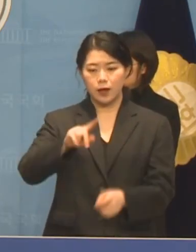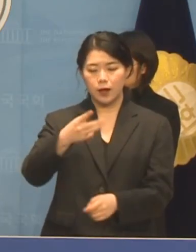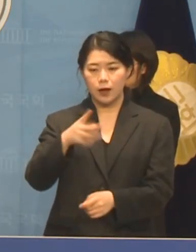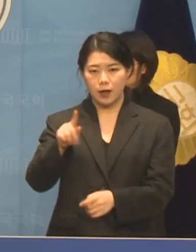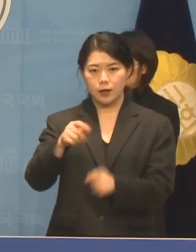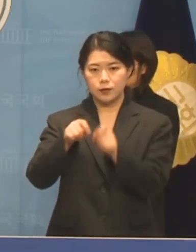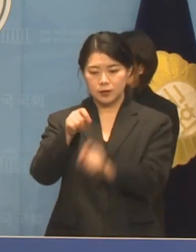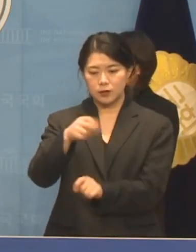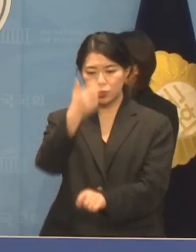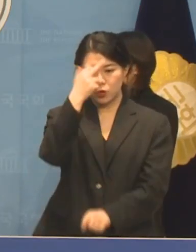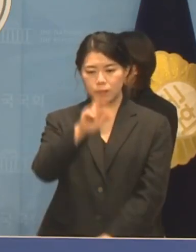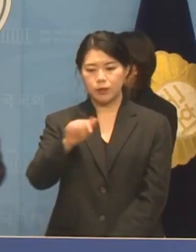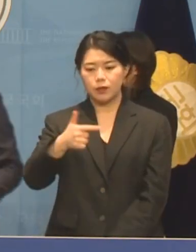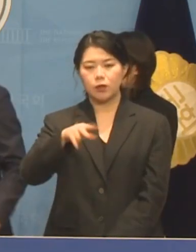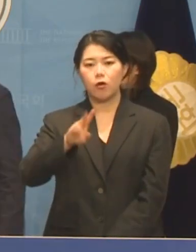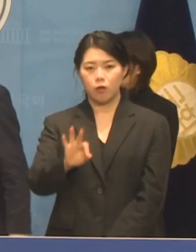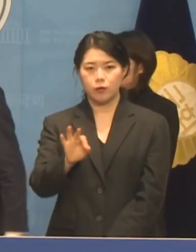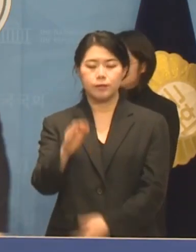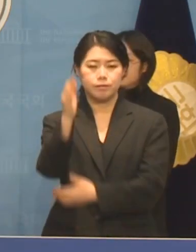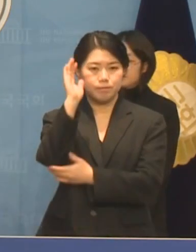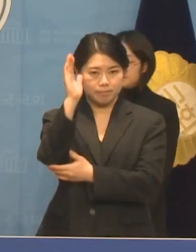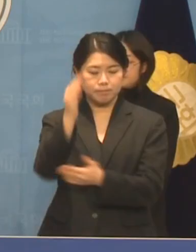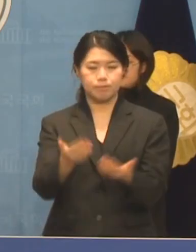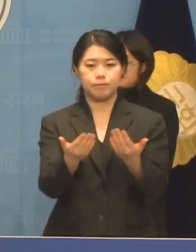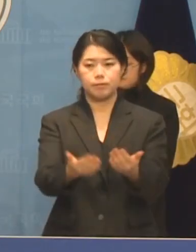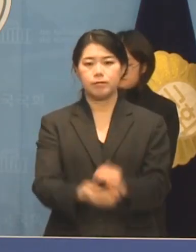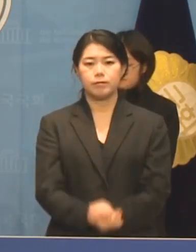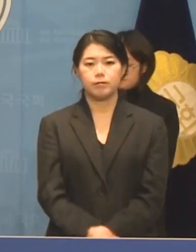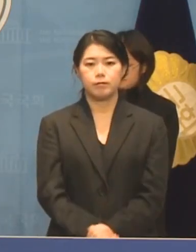최민경 사무장 모시고 말씀 듣겠습니다.